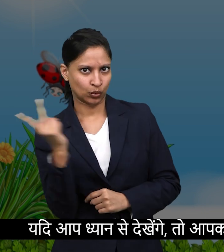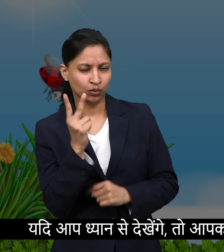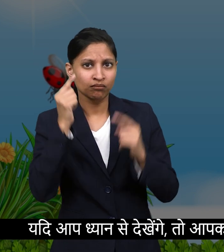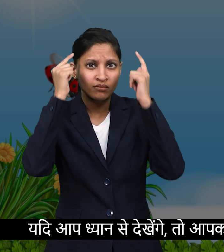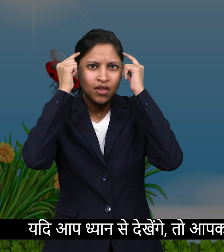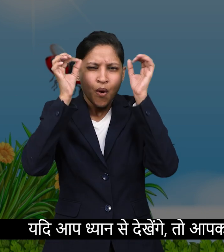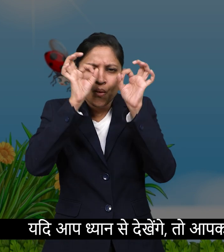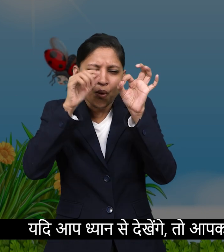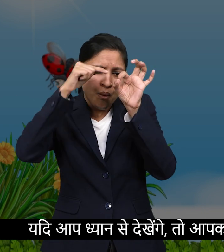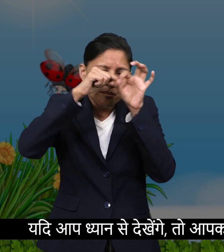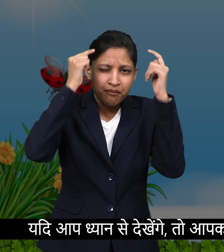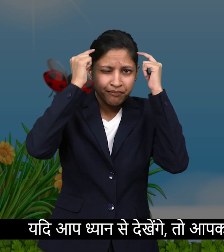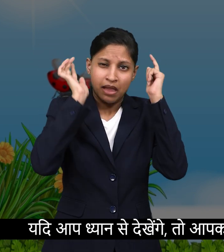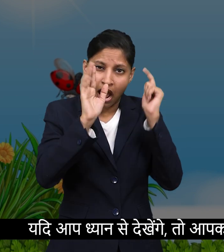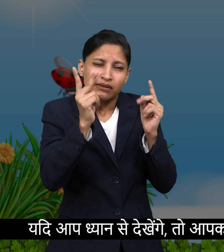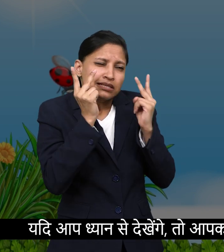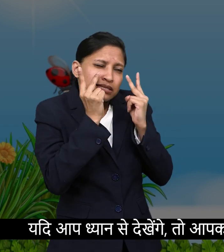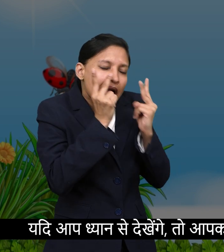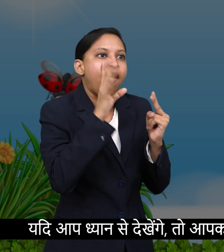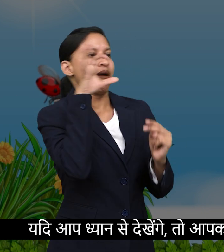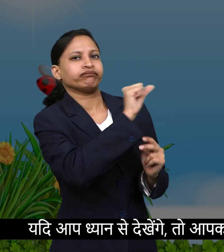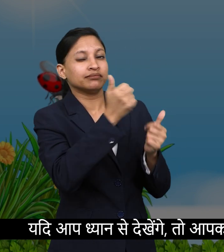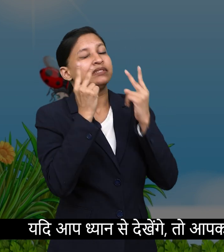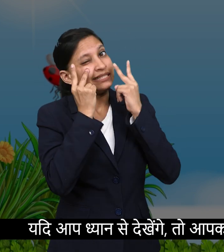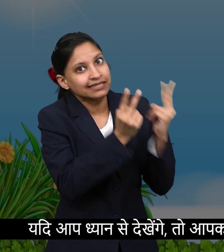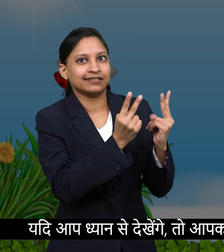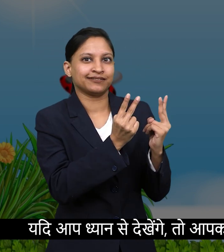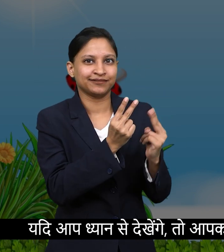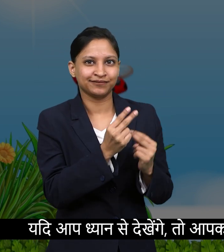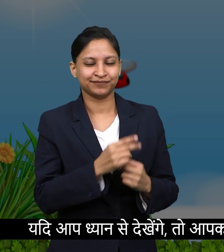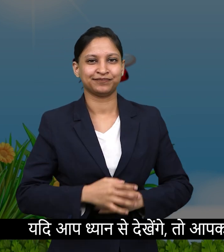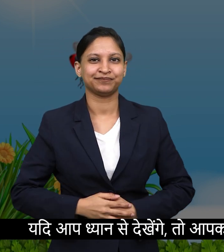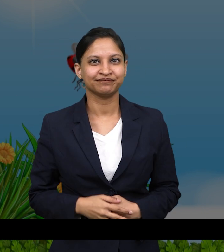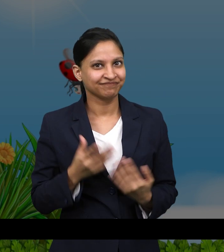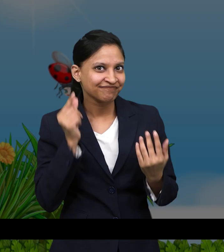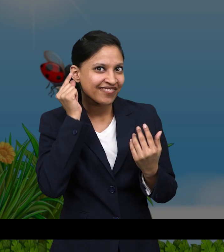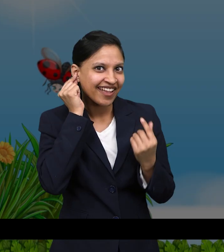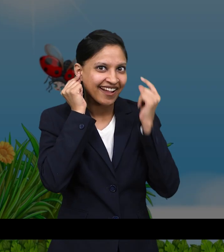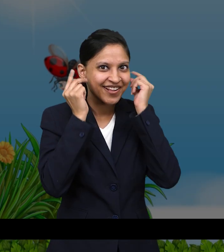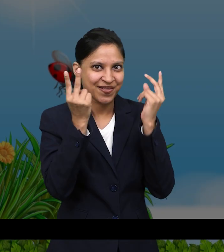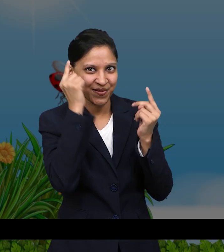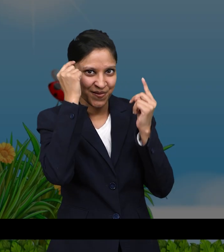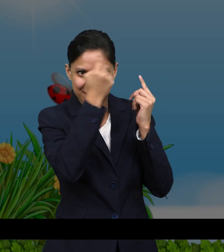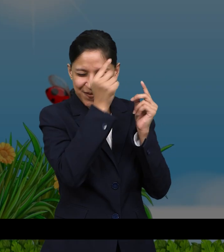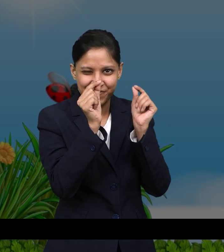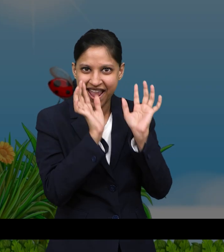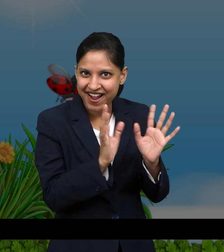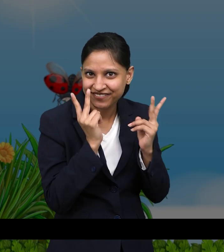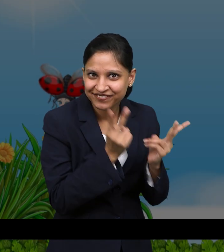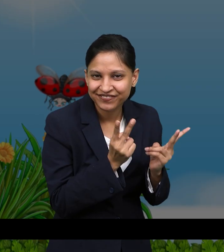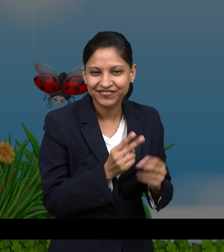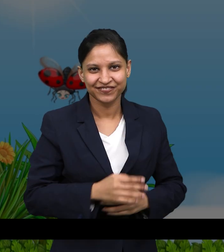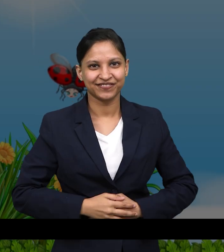आपको एक मुर्गी और छिपकली के सिर में छोटे छेद दिखाई देंगे। ये उसके कान हैं।